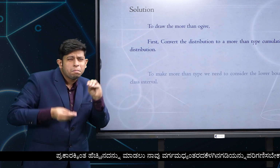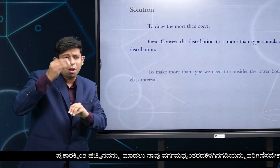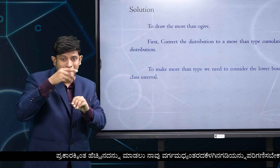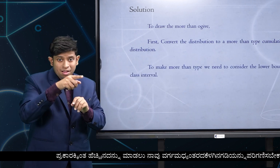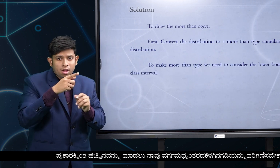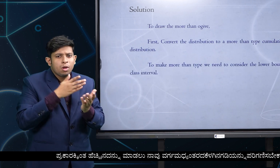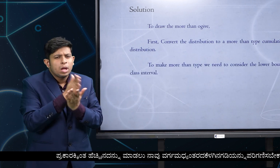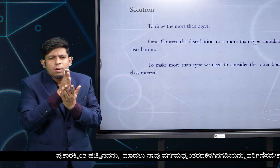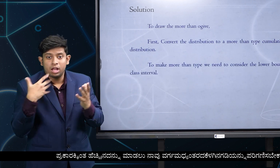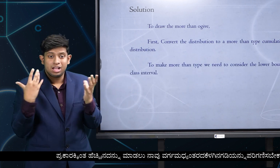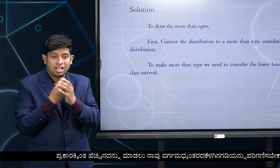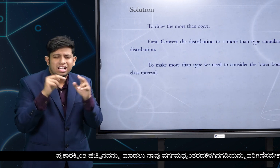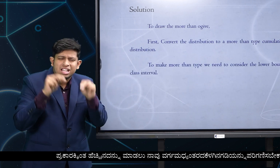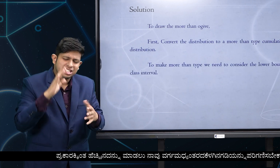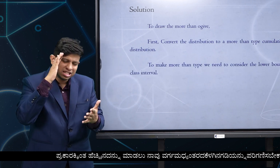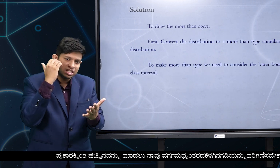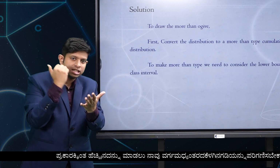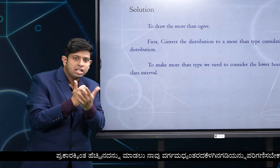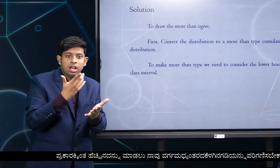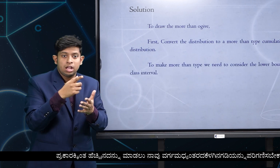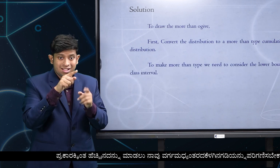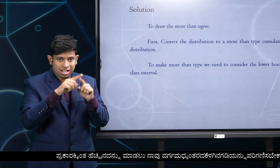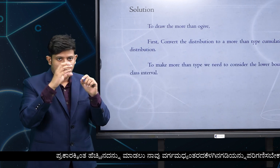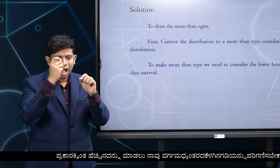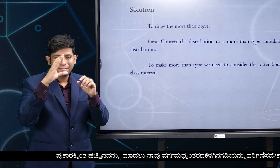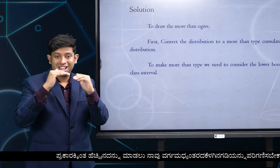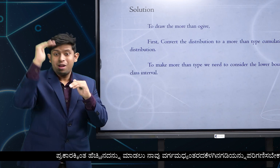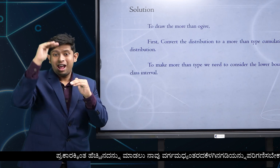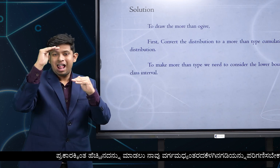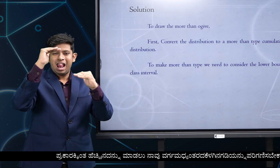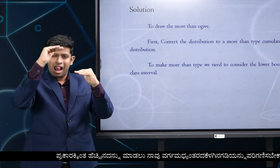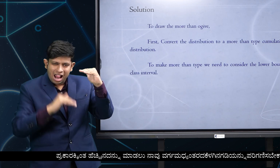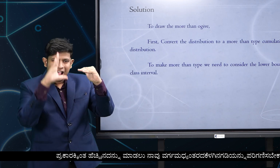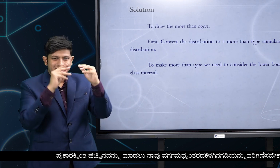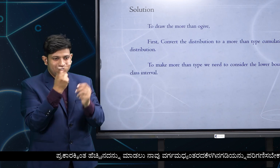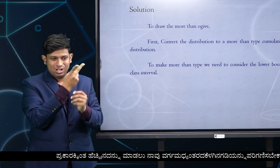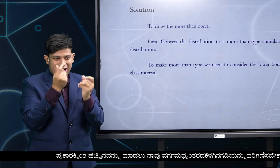ಪ್ರಕಾರಕ್ಕಿಂತ ಹೆಚ್ಚಿನದನ್ನು ಮಾಡಲು ನಾವು ವರ್ಗ ಮಧ್ಯಂತರದ ಕೆಳಗಿನ ಗಡಿಯನ್ನು ಪರಿಗಣಿಸಬೇಕಾಗಿದೆ.